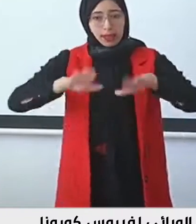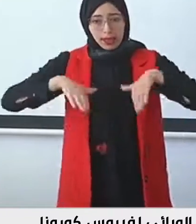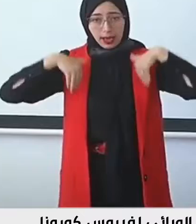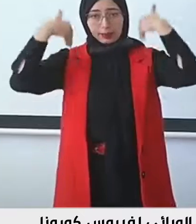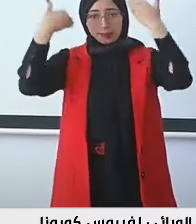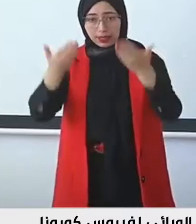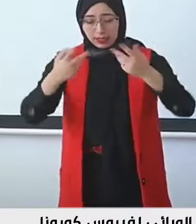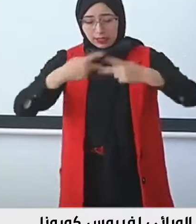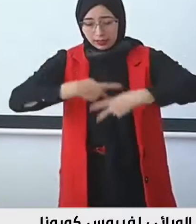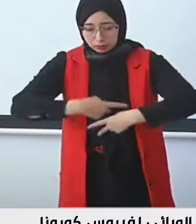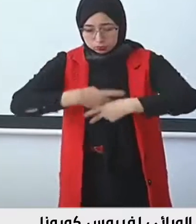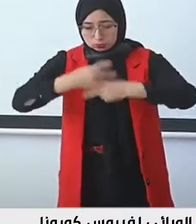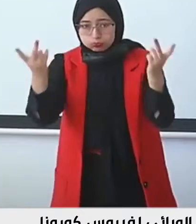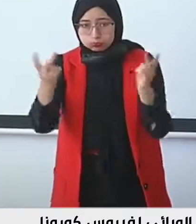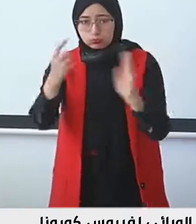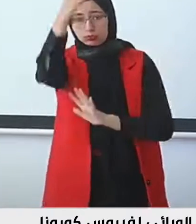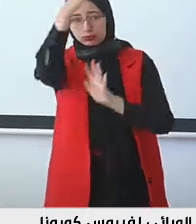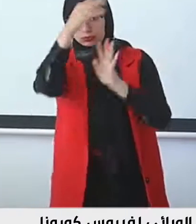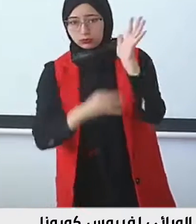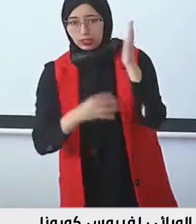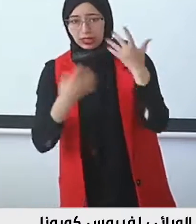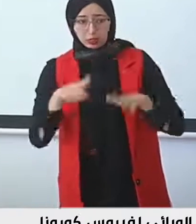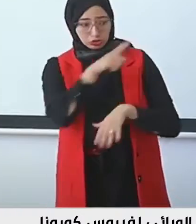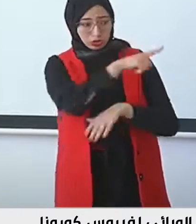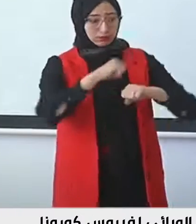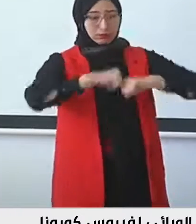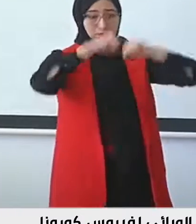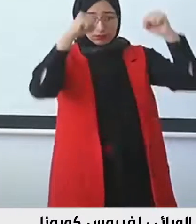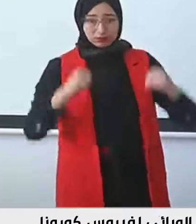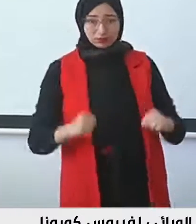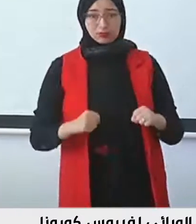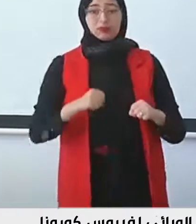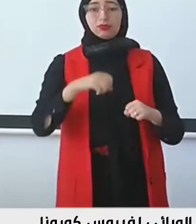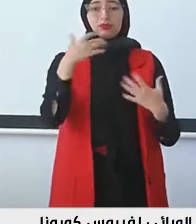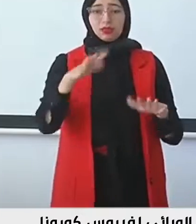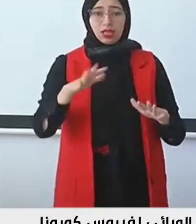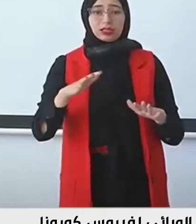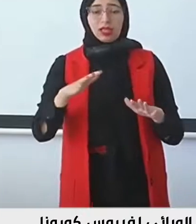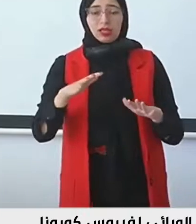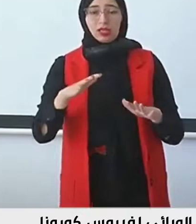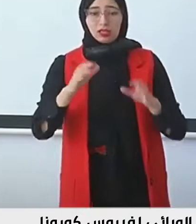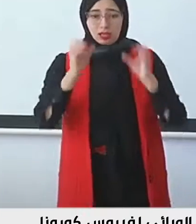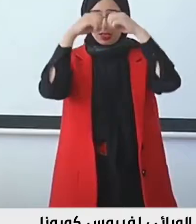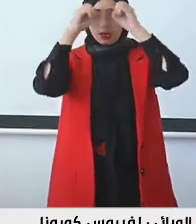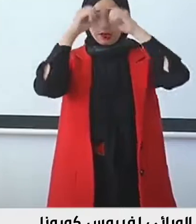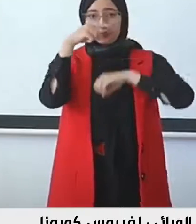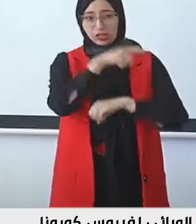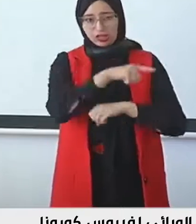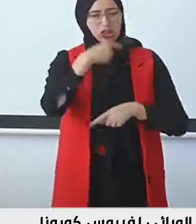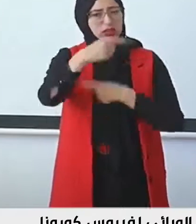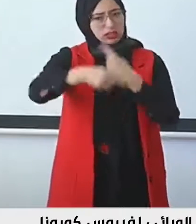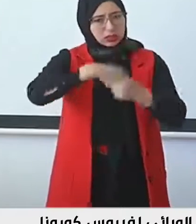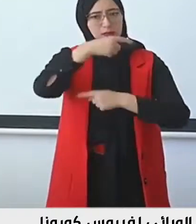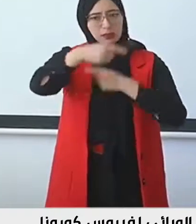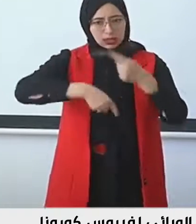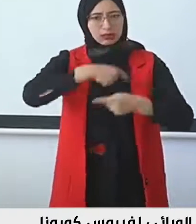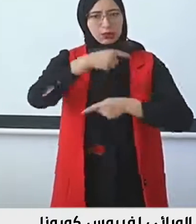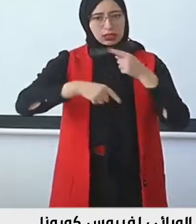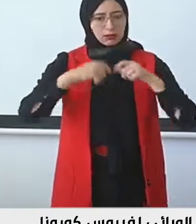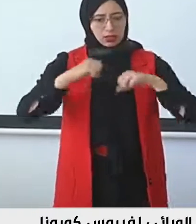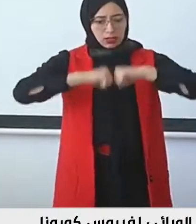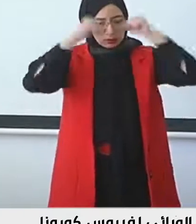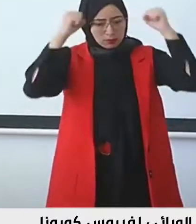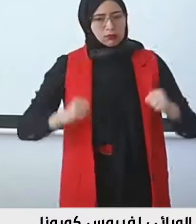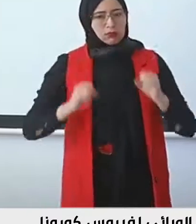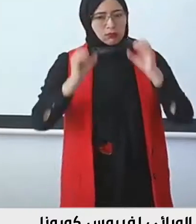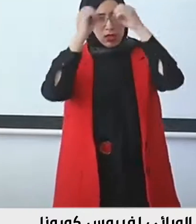في النشريه نتاع المرصد الوطني اللي تخرج بصفه معناتها دوريه